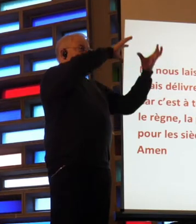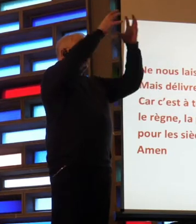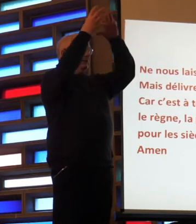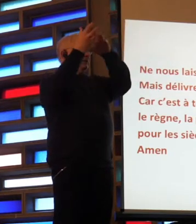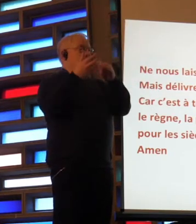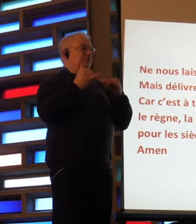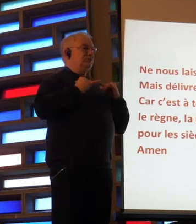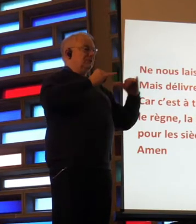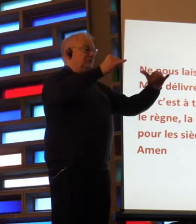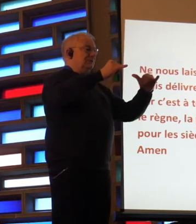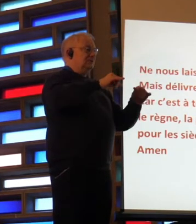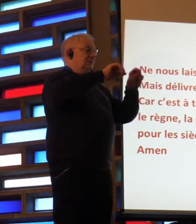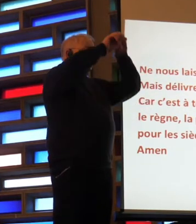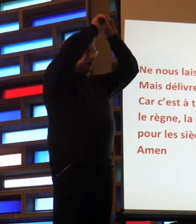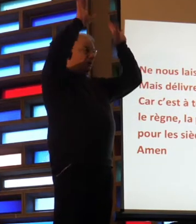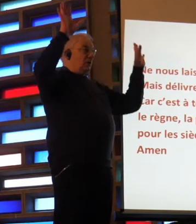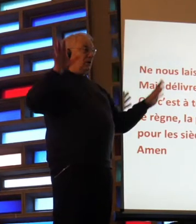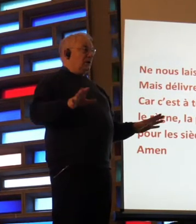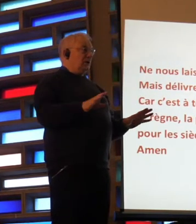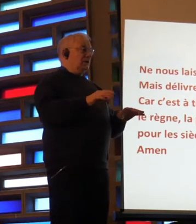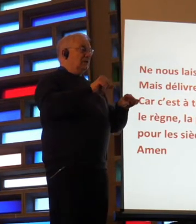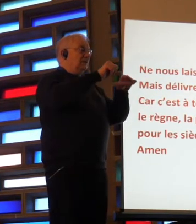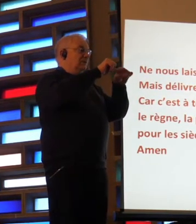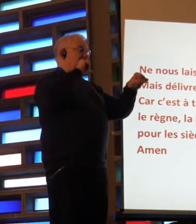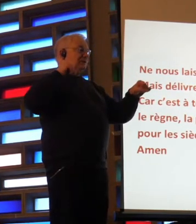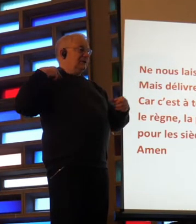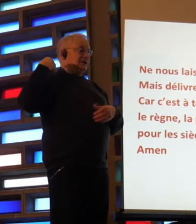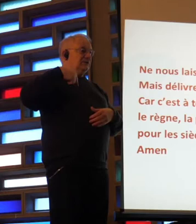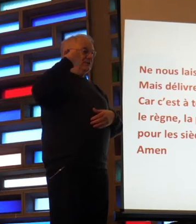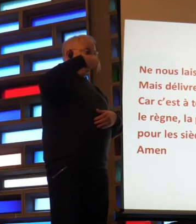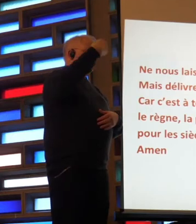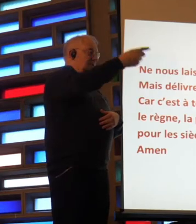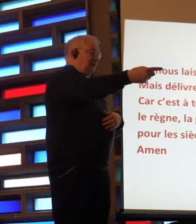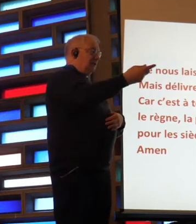la puissance et la gloire pour les siècles des siècles.